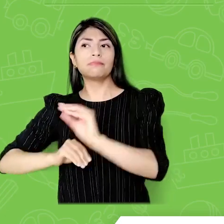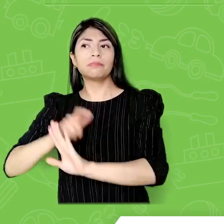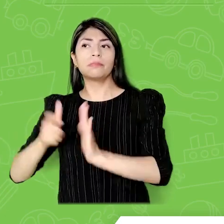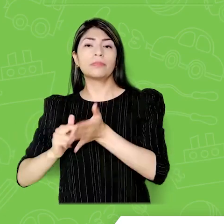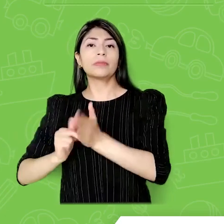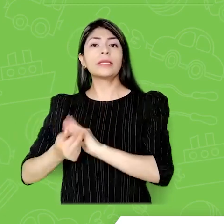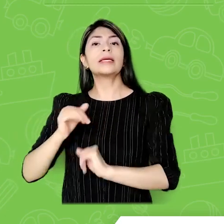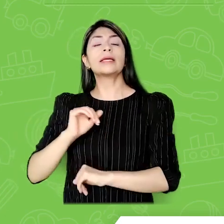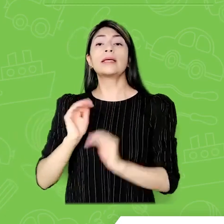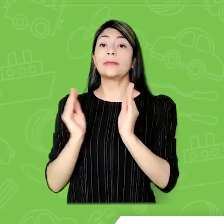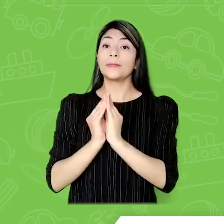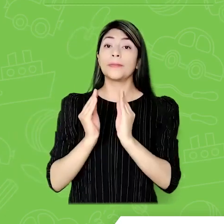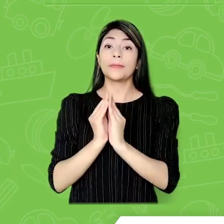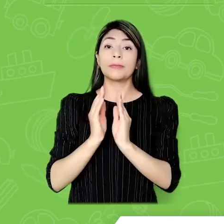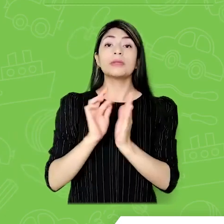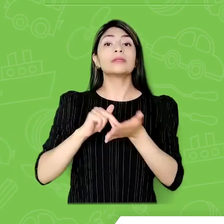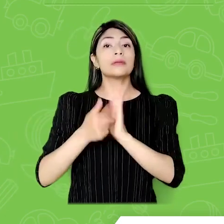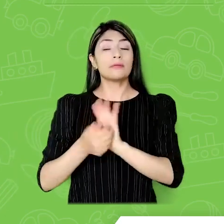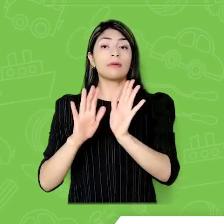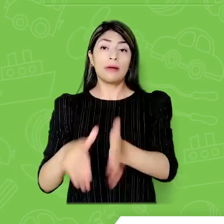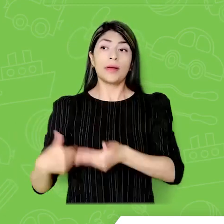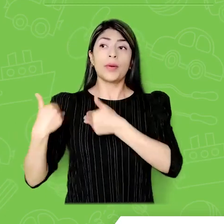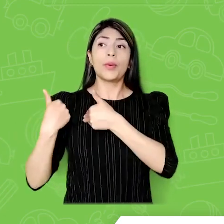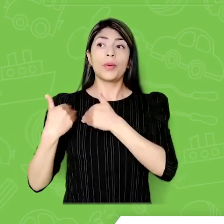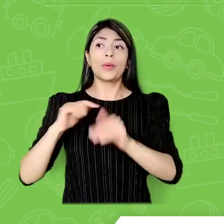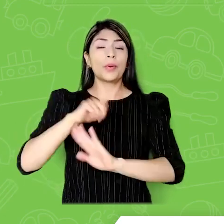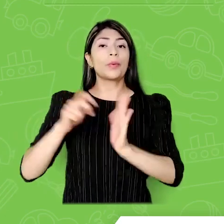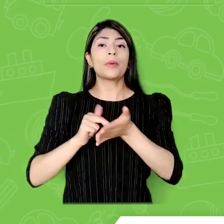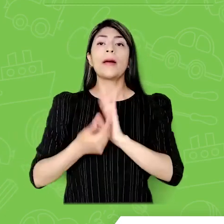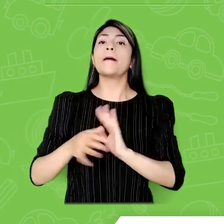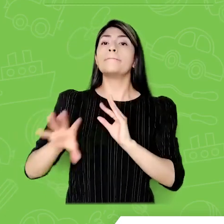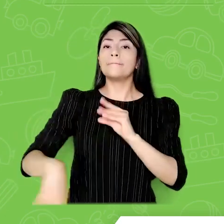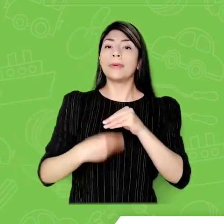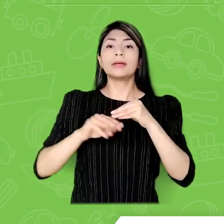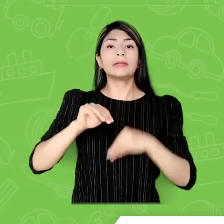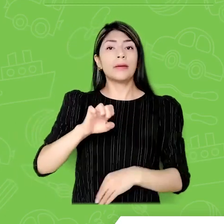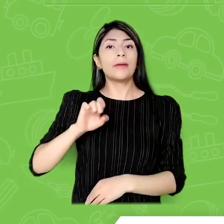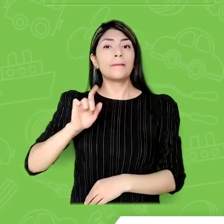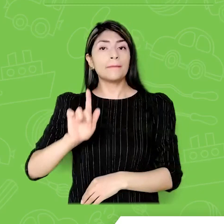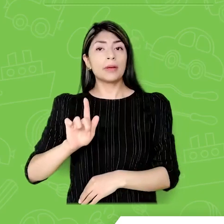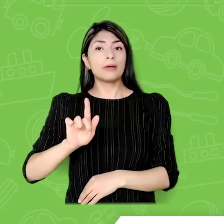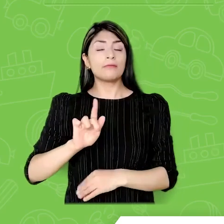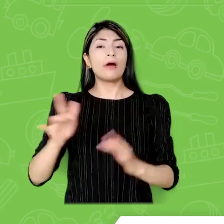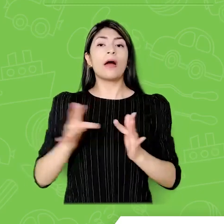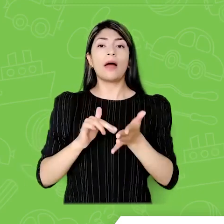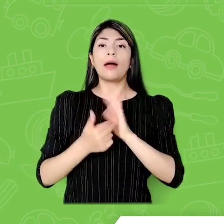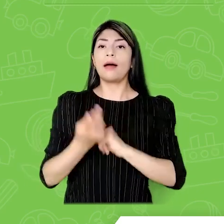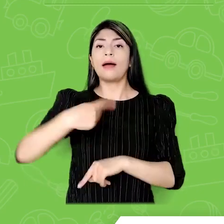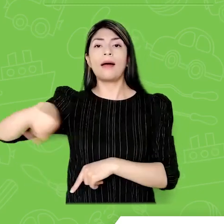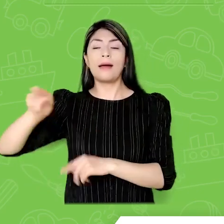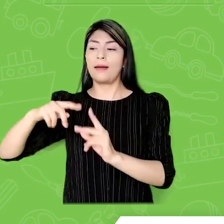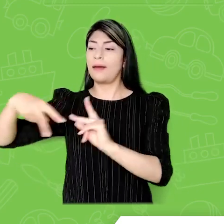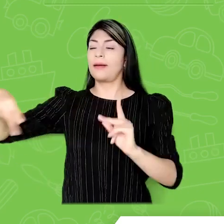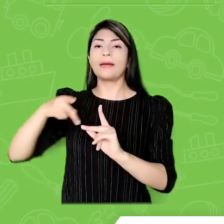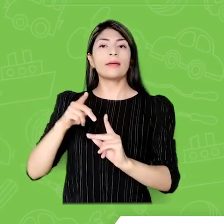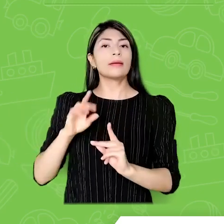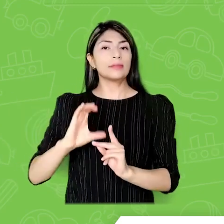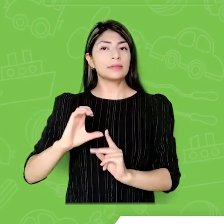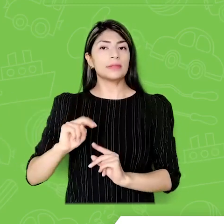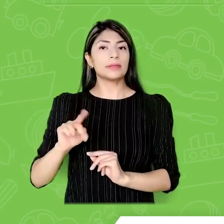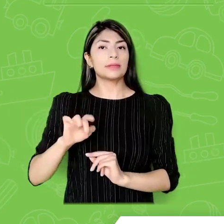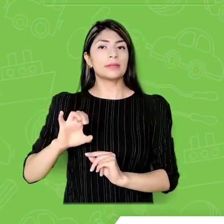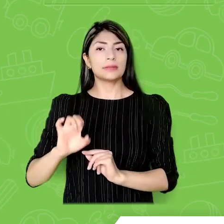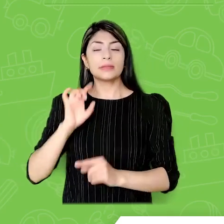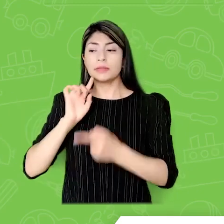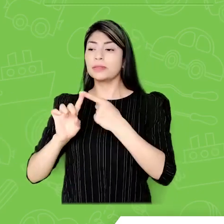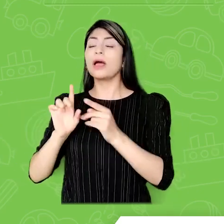dicha entidad envió a la CNSC, con base en el cual se realiza este proceso de selección, según los detalles